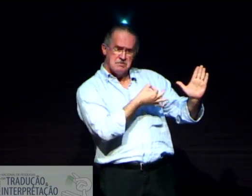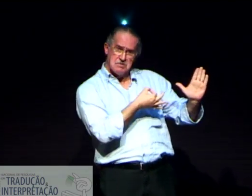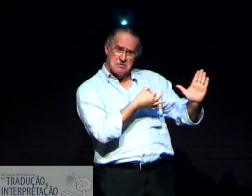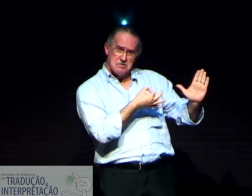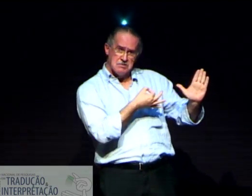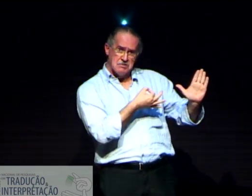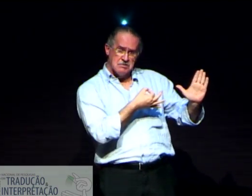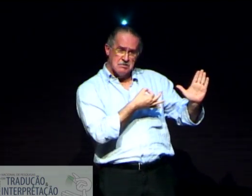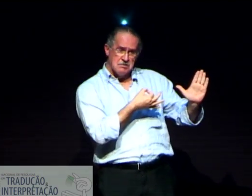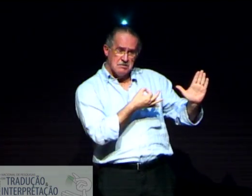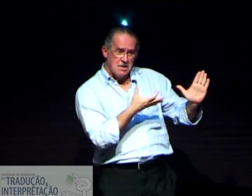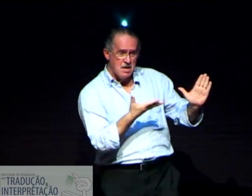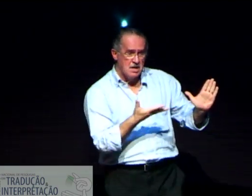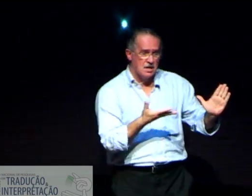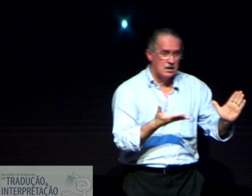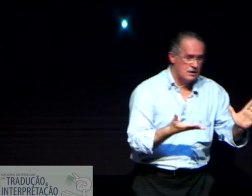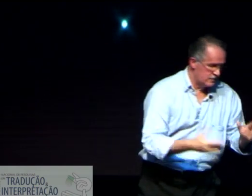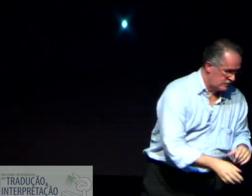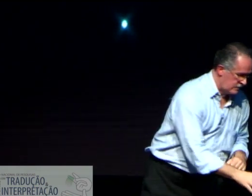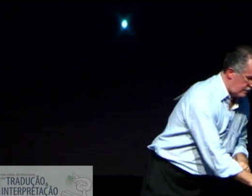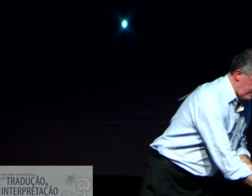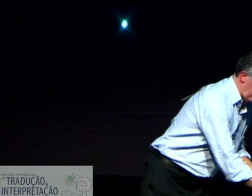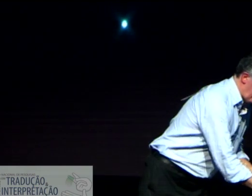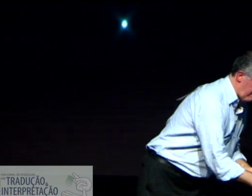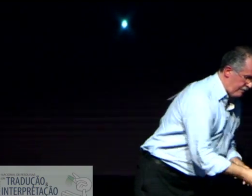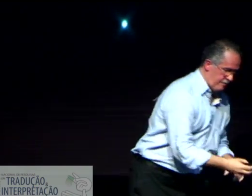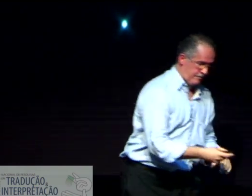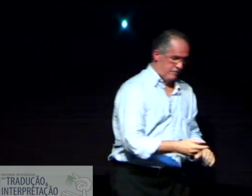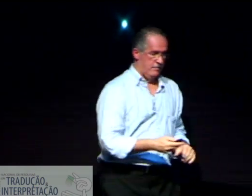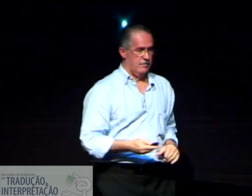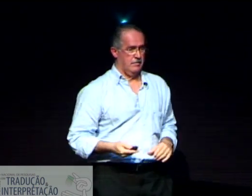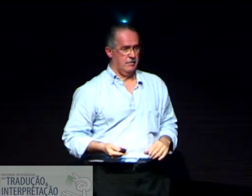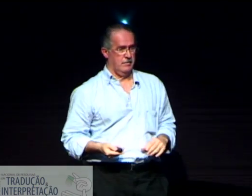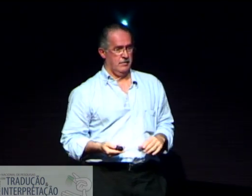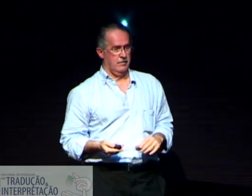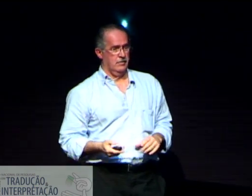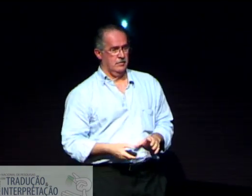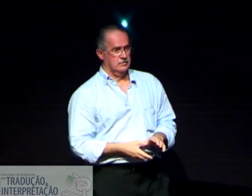realizadas pelos aplicativos, como eles produziam as frases em Libras.